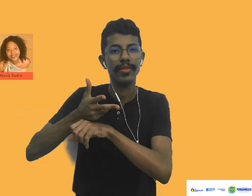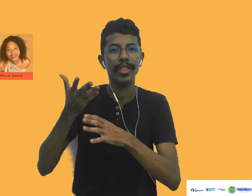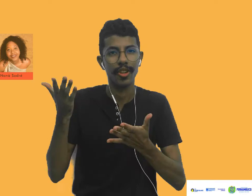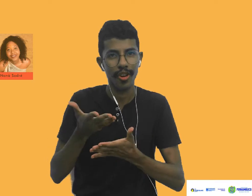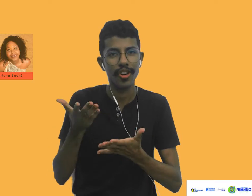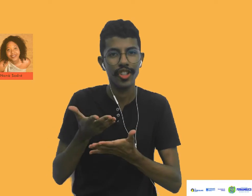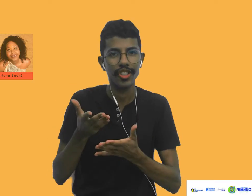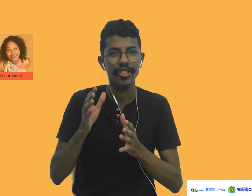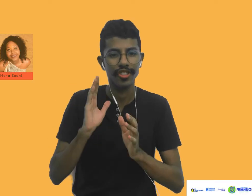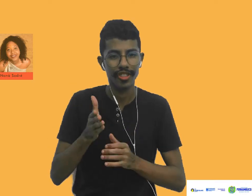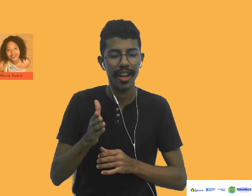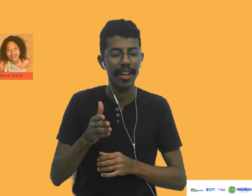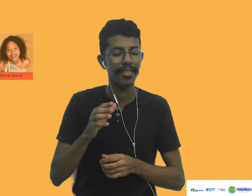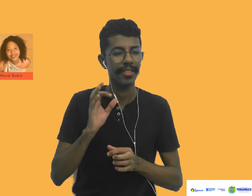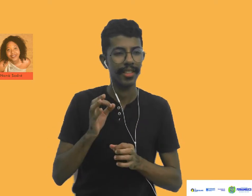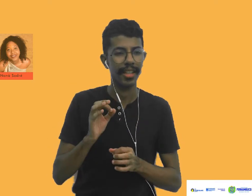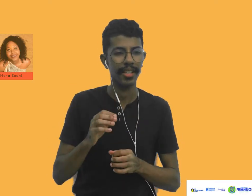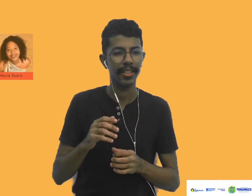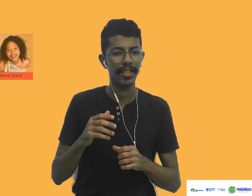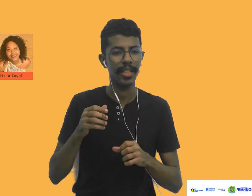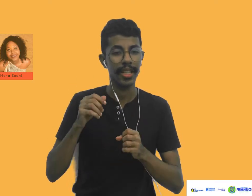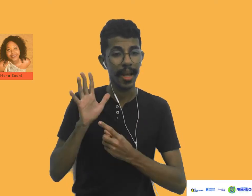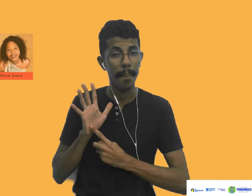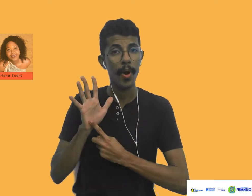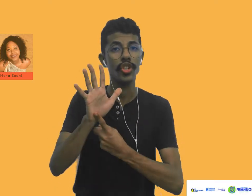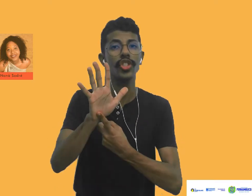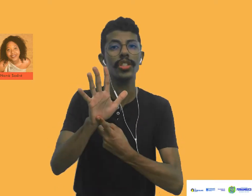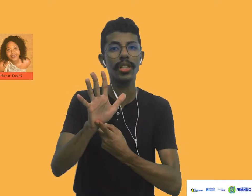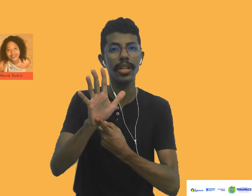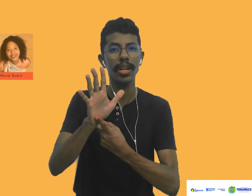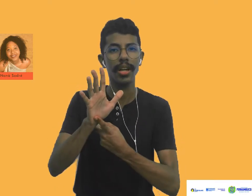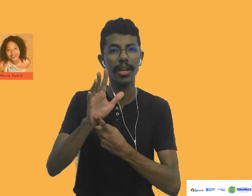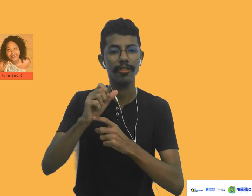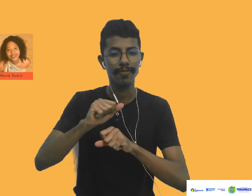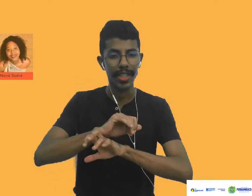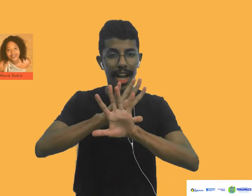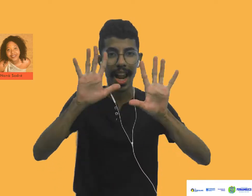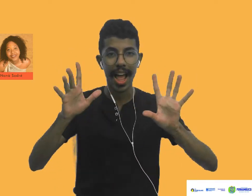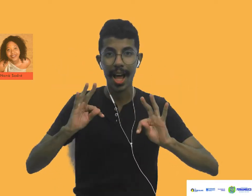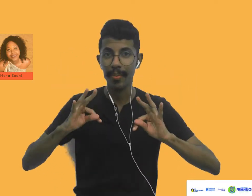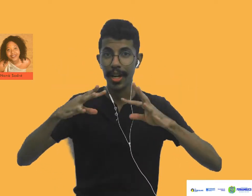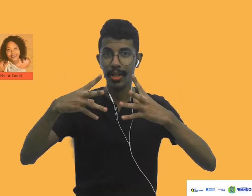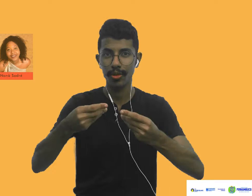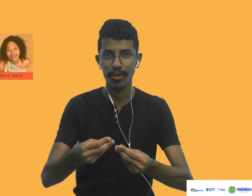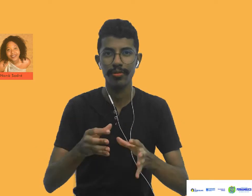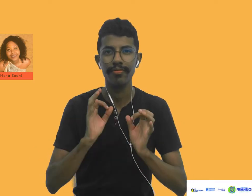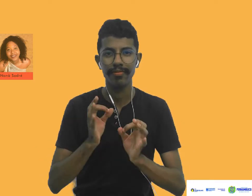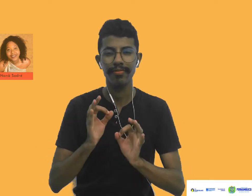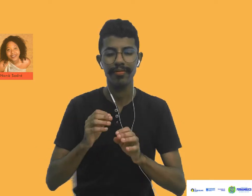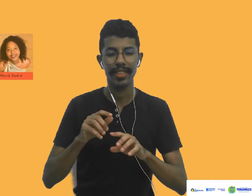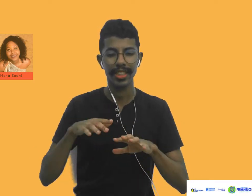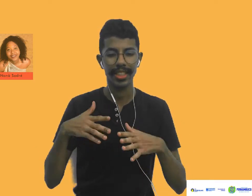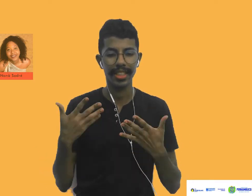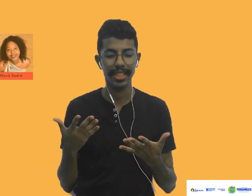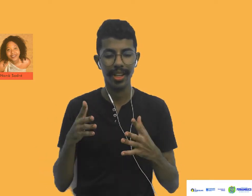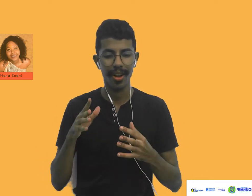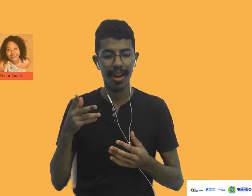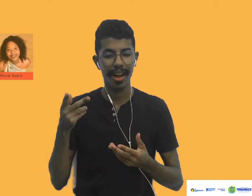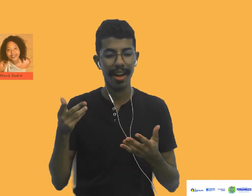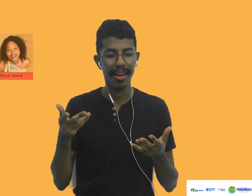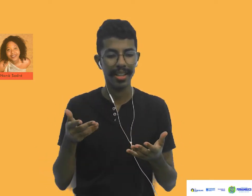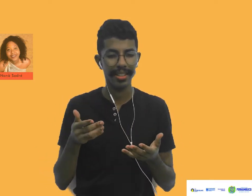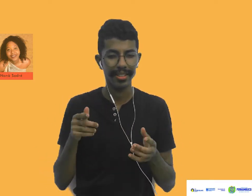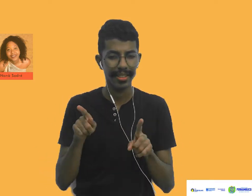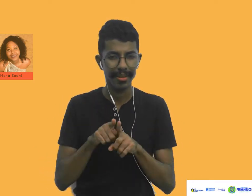fato. Ele está sendo filmado, ele está sendo exposto, né? E com essa pandemia não seria